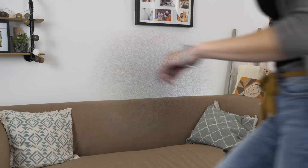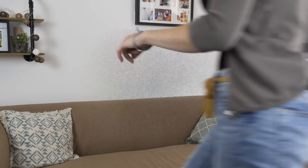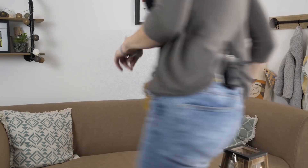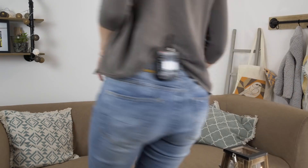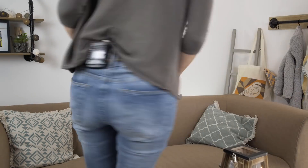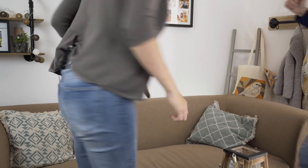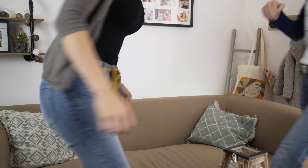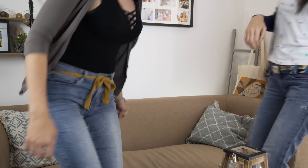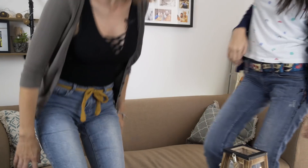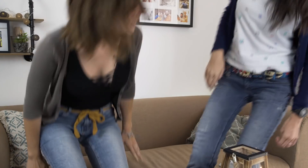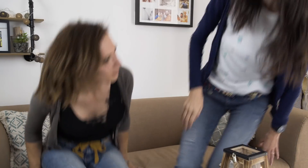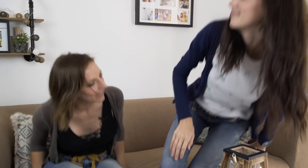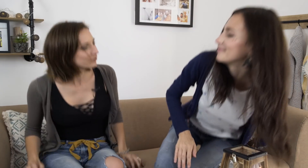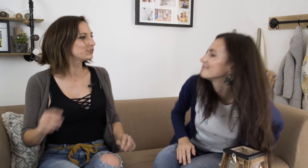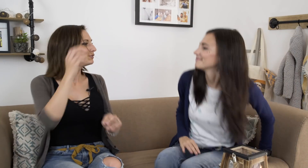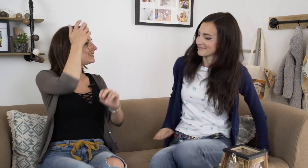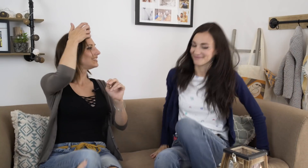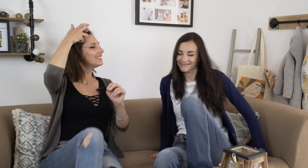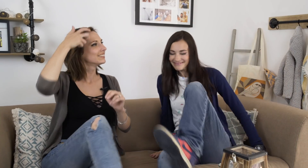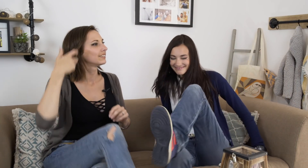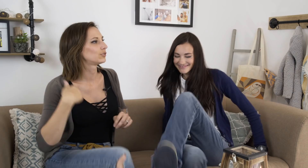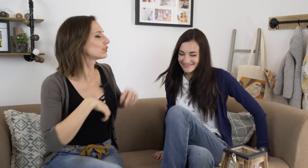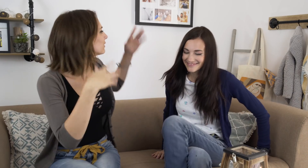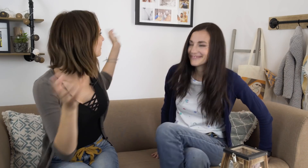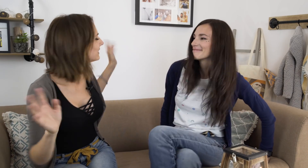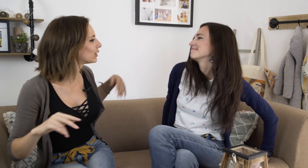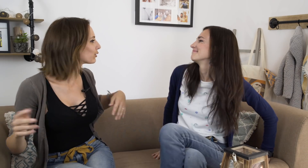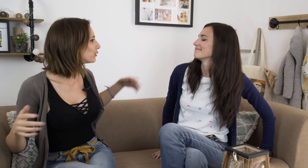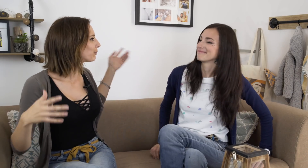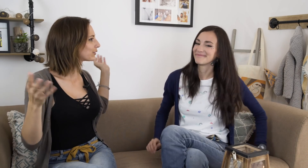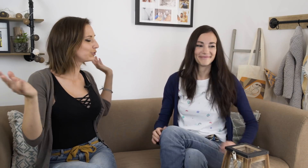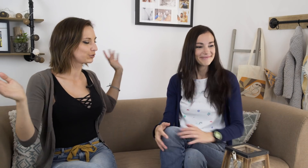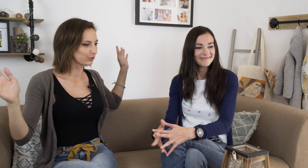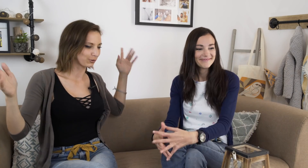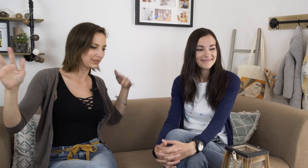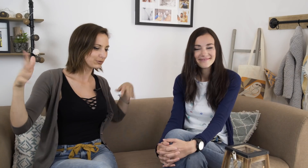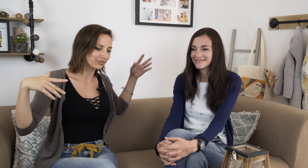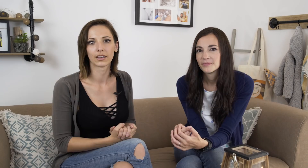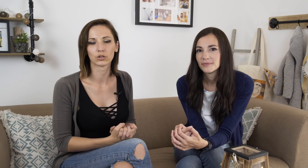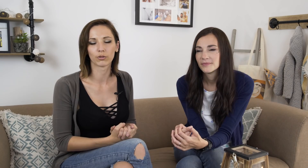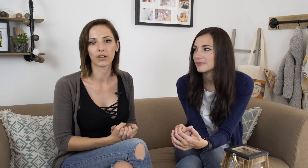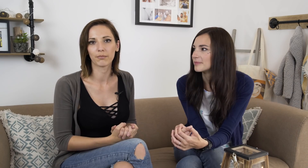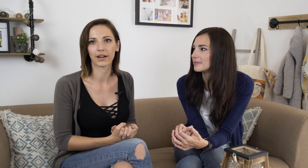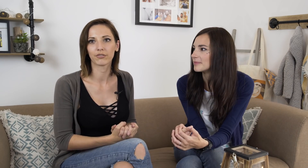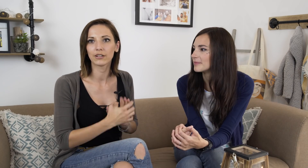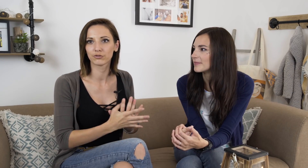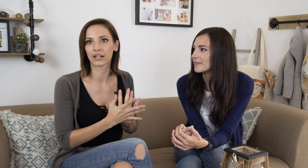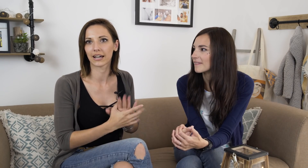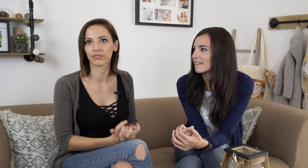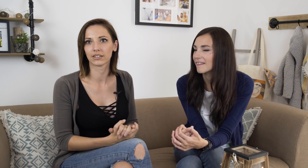Allez, bien Marie, bienvenue ici. Donc c'est notre super studio, trop mignon. Je commence quand même par voilà nous voilà. Ah bah bien